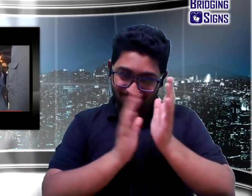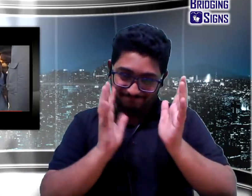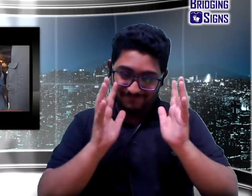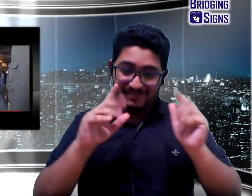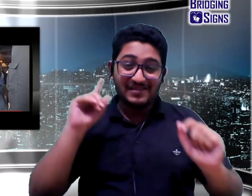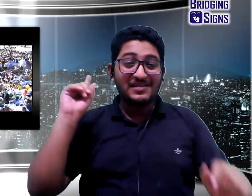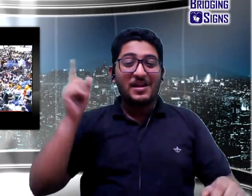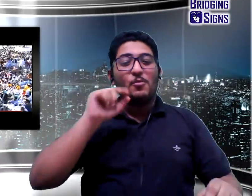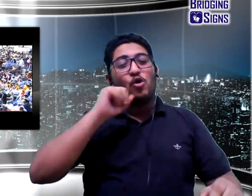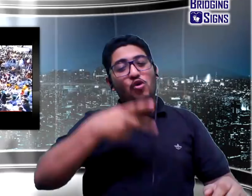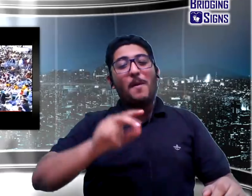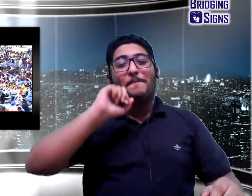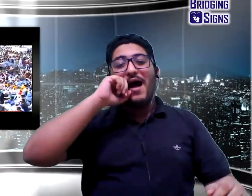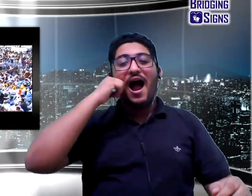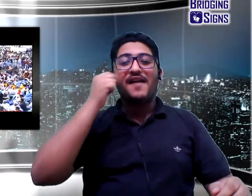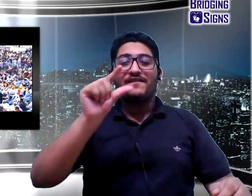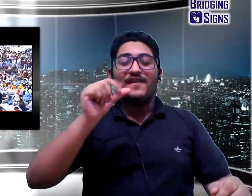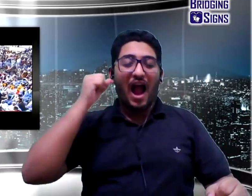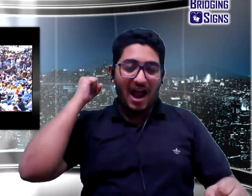बोले